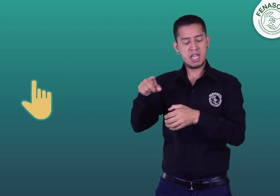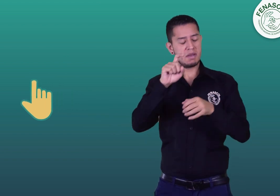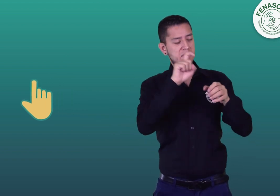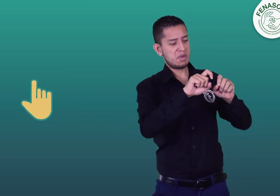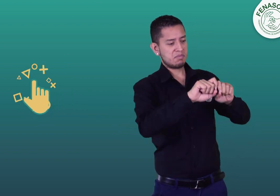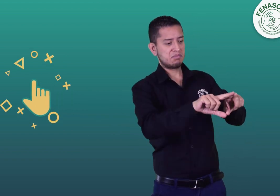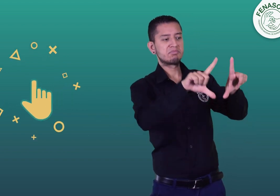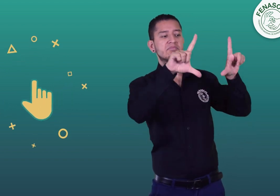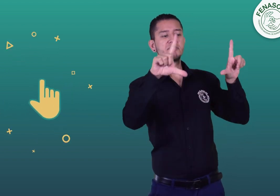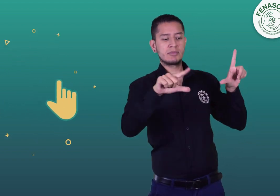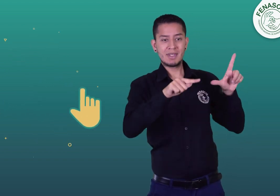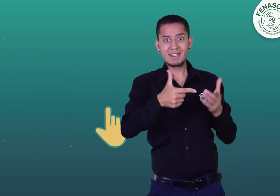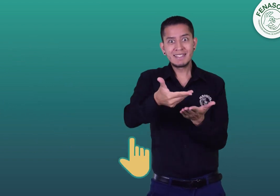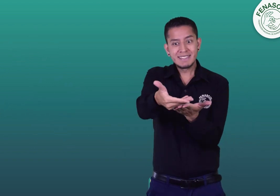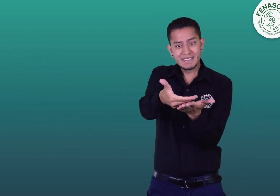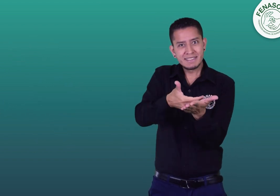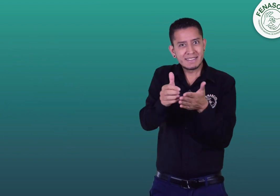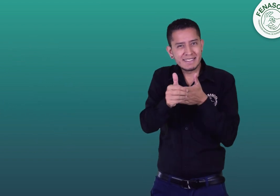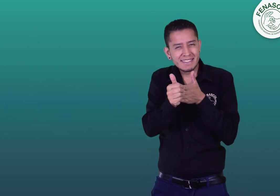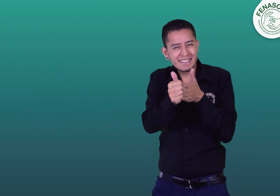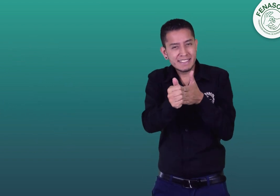ya sean tuyas o de la asociación,